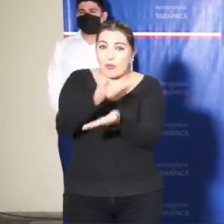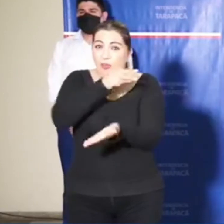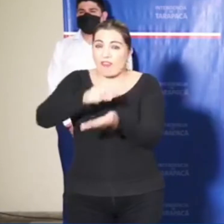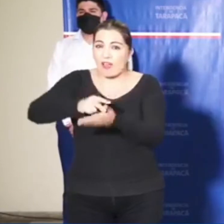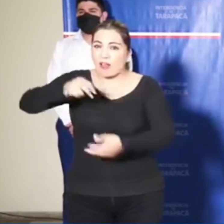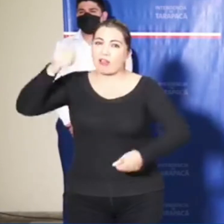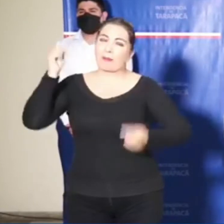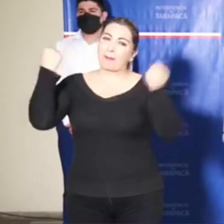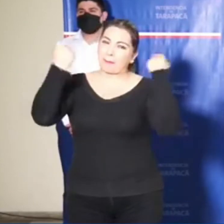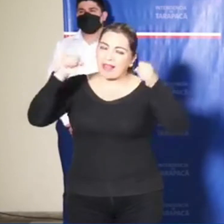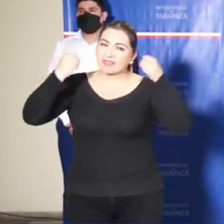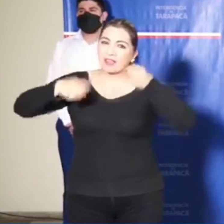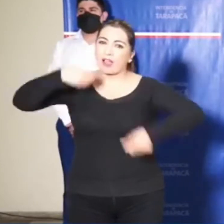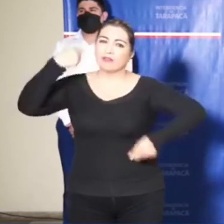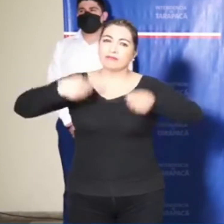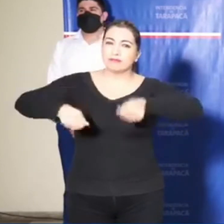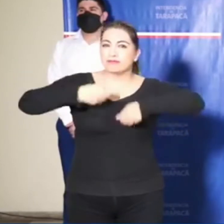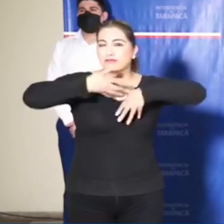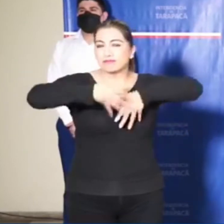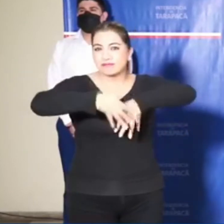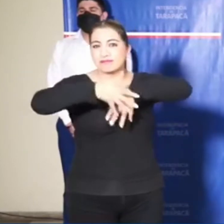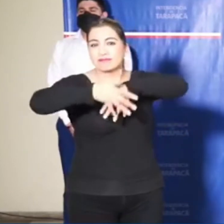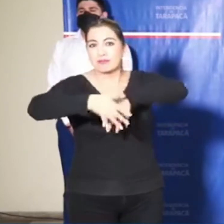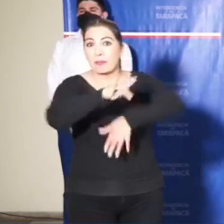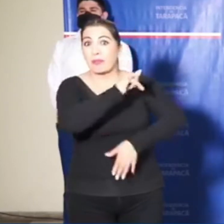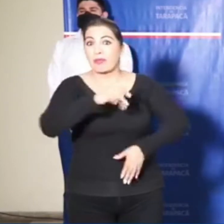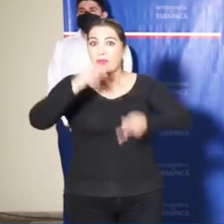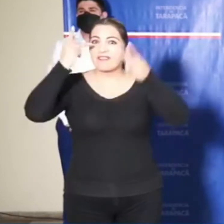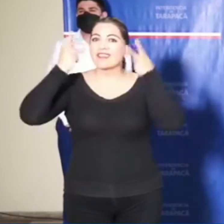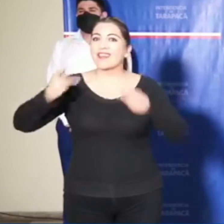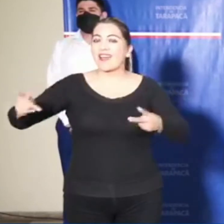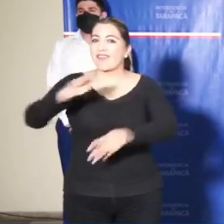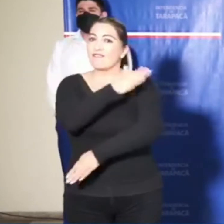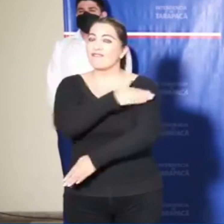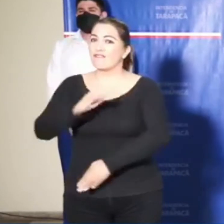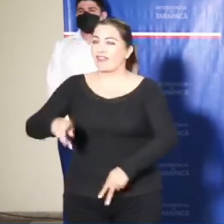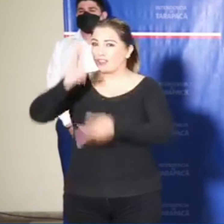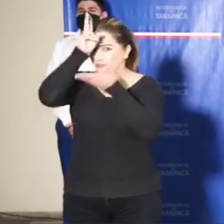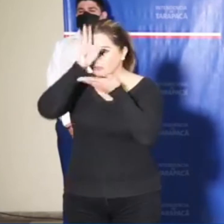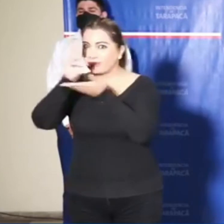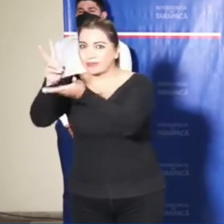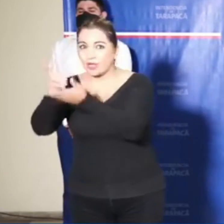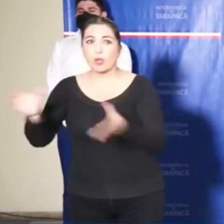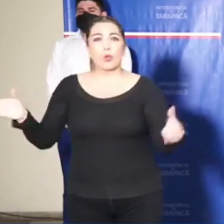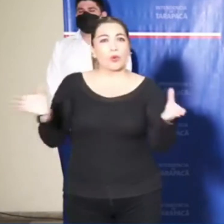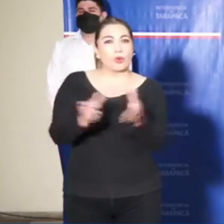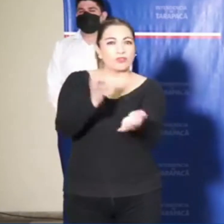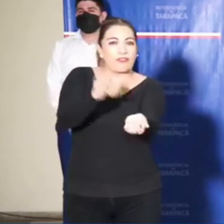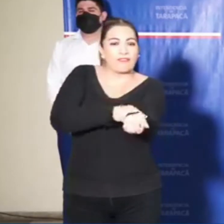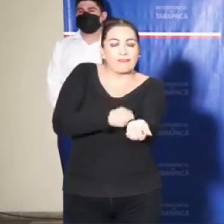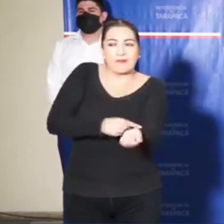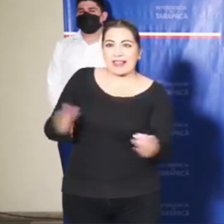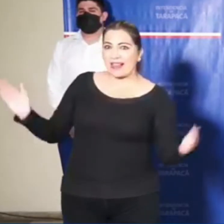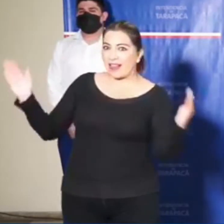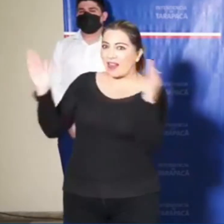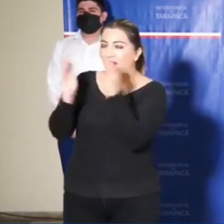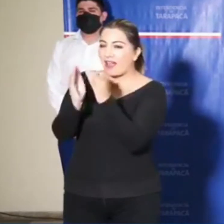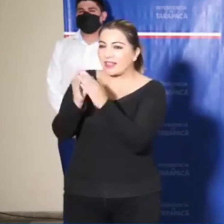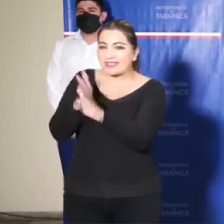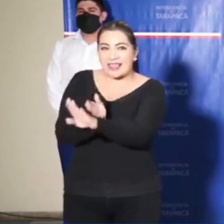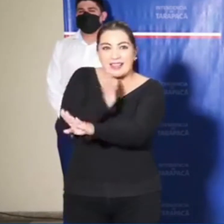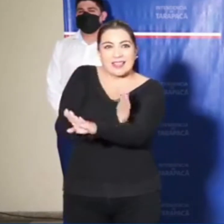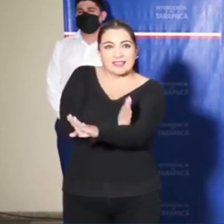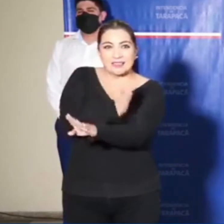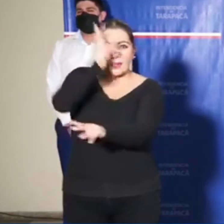religiosos ensayaban para ir a rendir su homenaje de fe. Las familias en sus casas